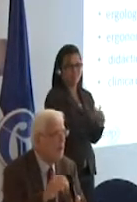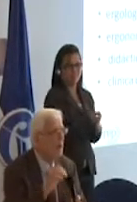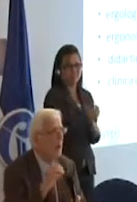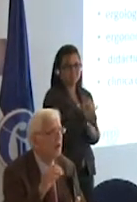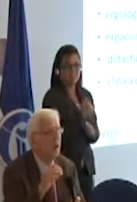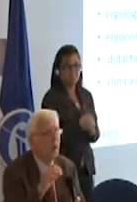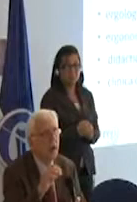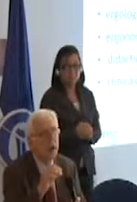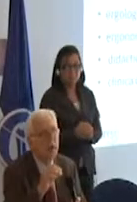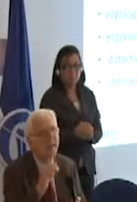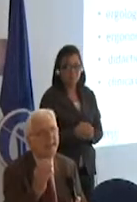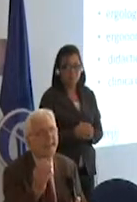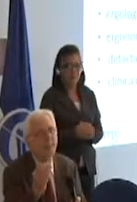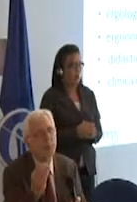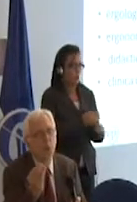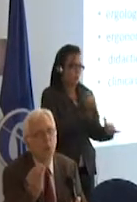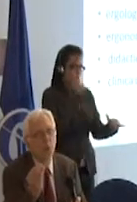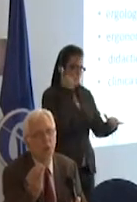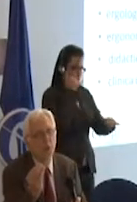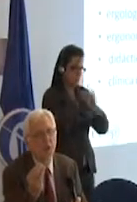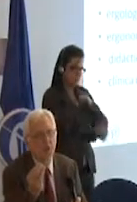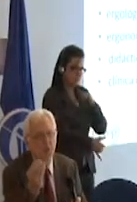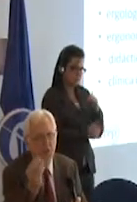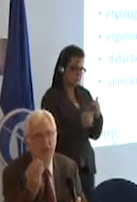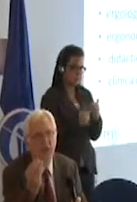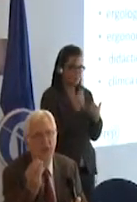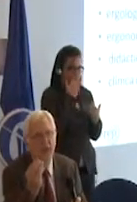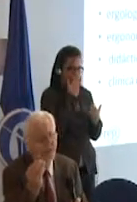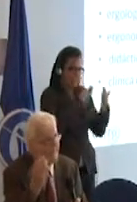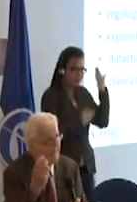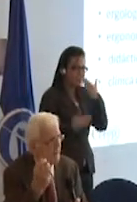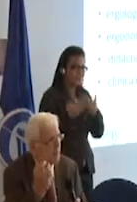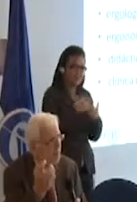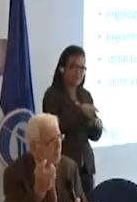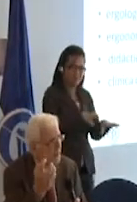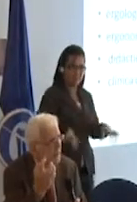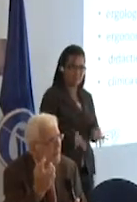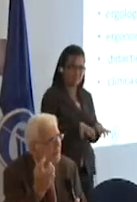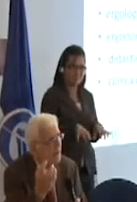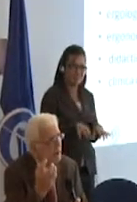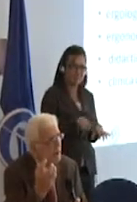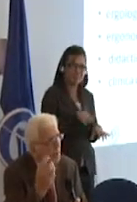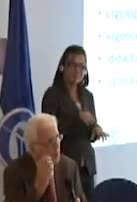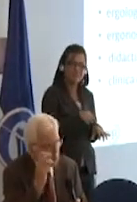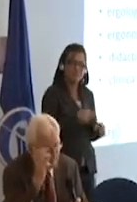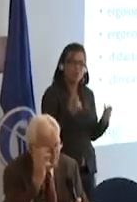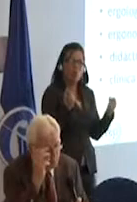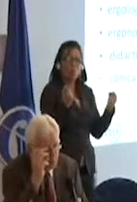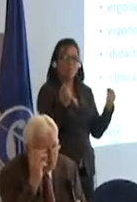el análisis de la actividad fue creado para comprender el trabajo.